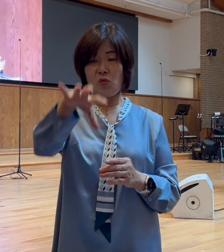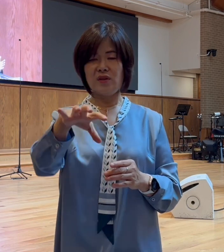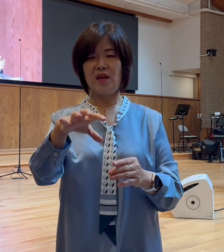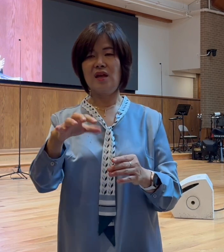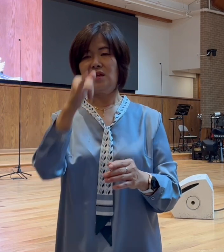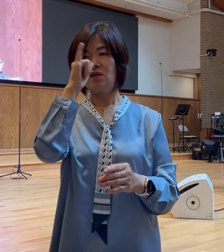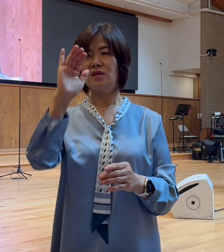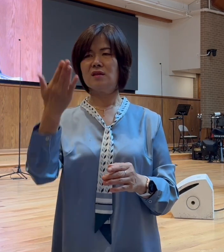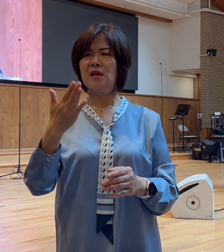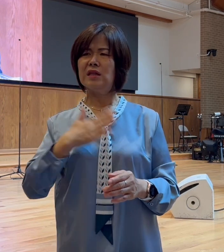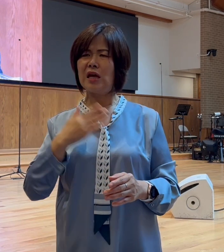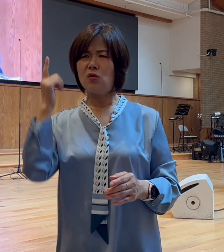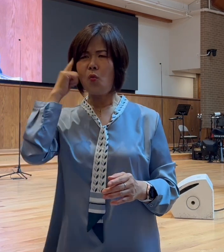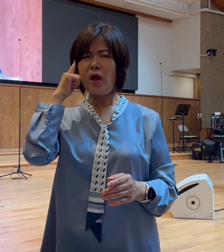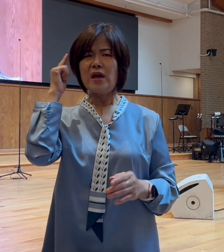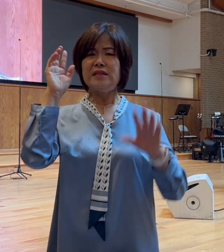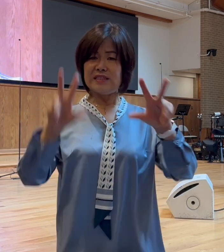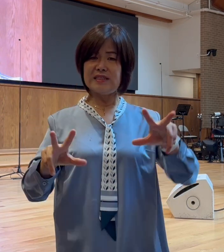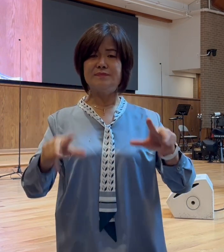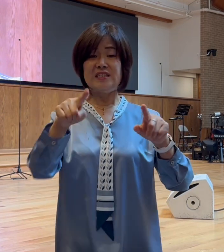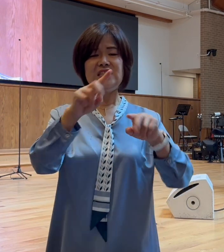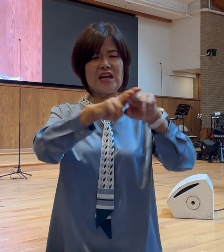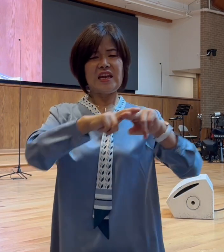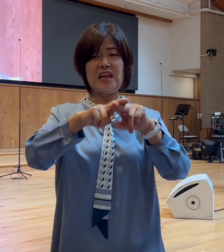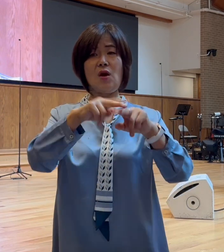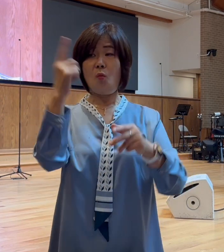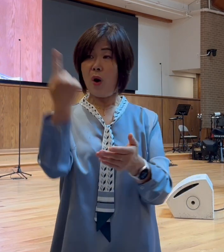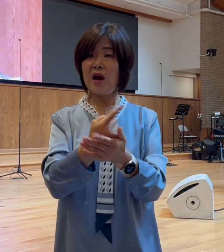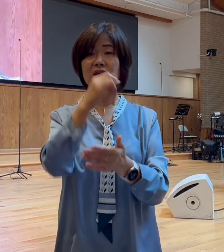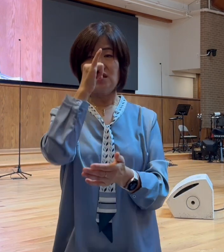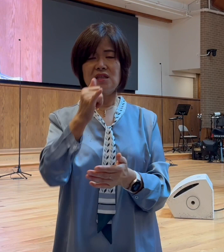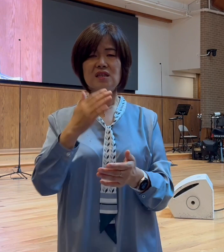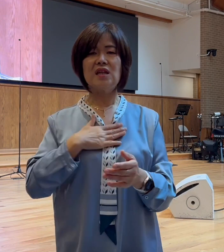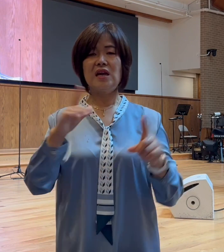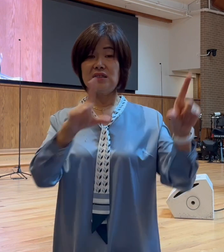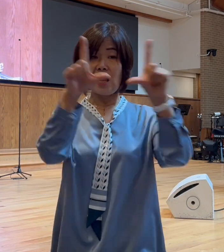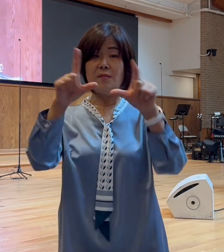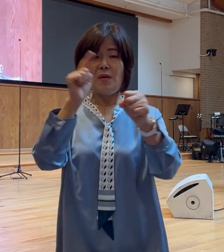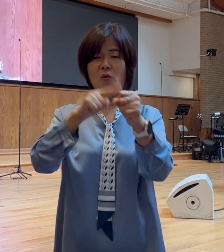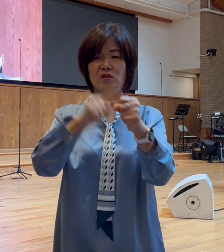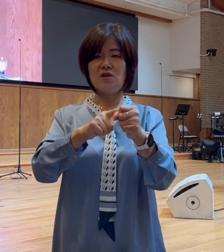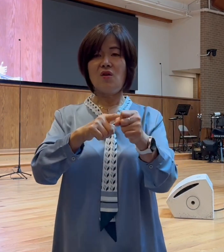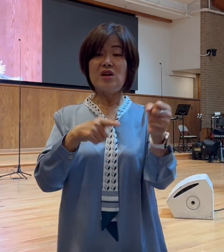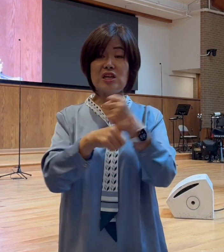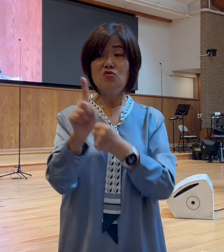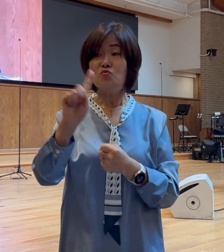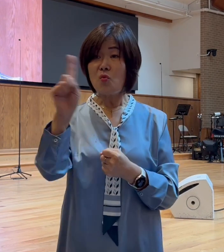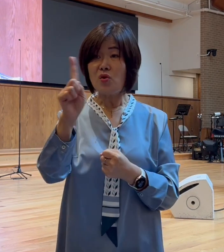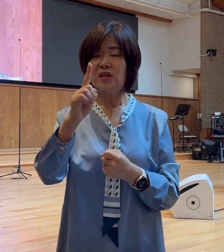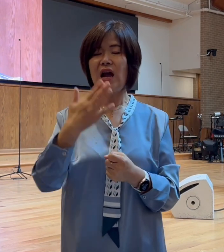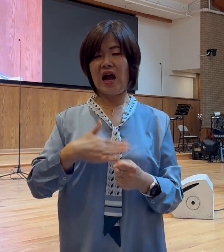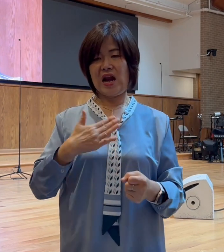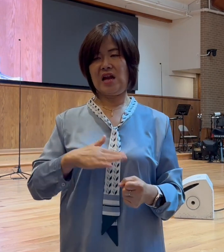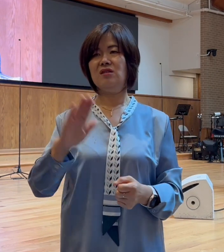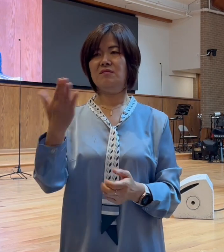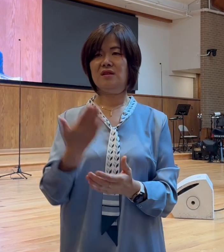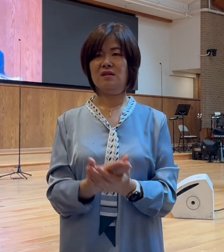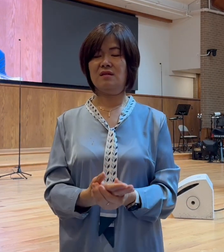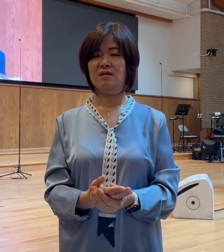하는지, 나는 왜 2023년에 이 자리에 있는지, 나의 삶의 목적과 삶의 이유는 무엇인지를 알아야 된다는